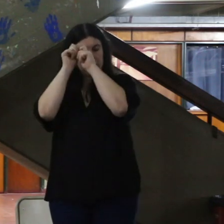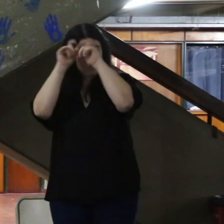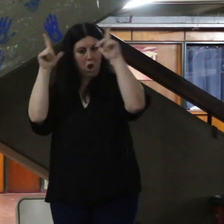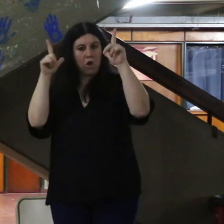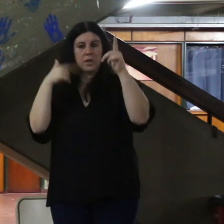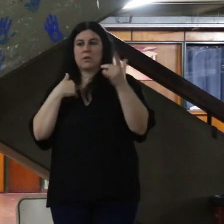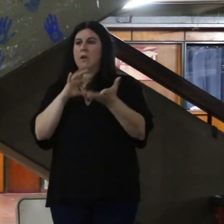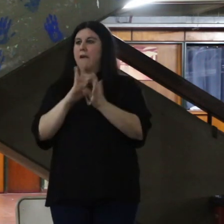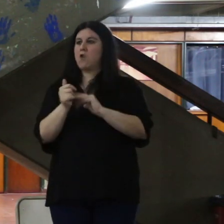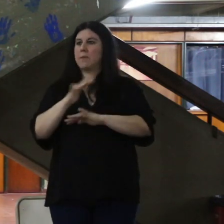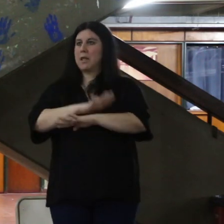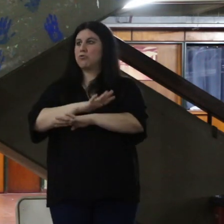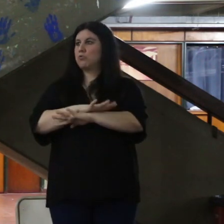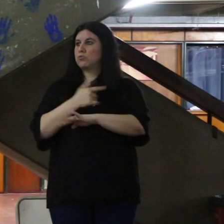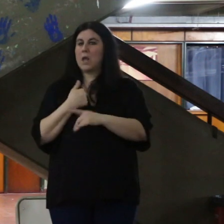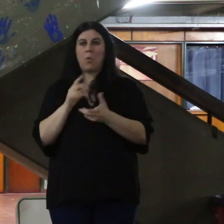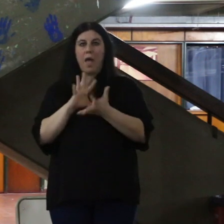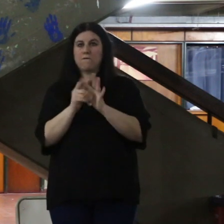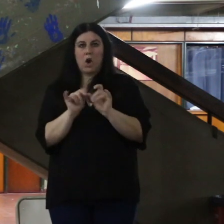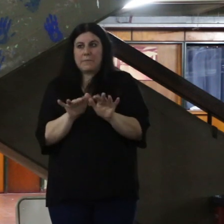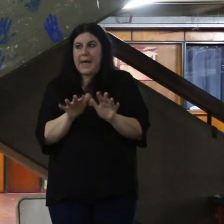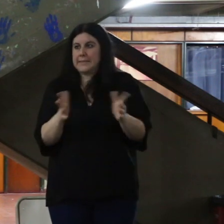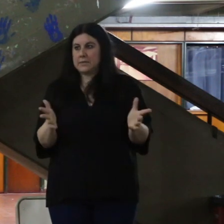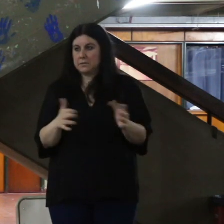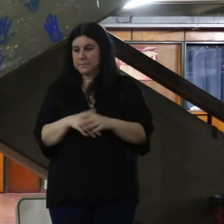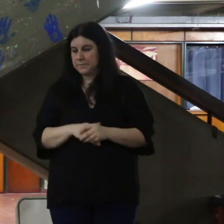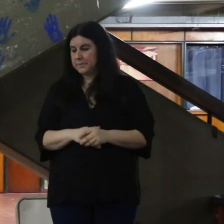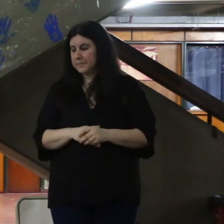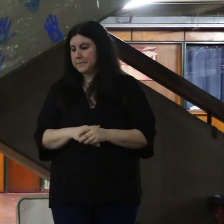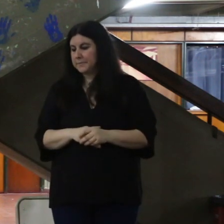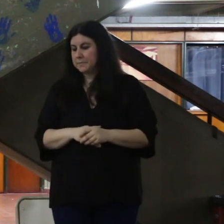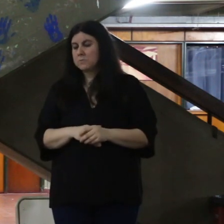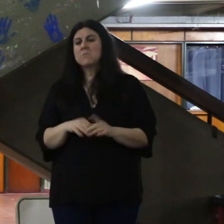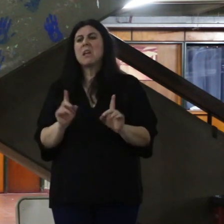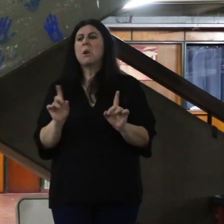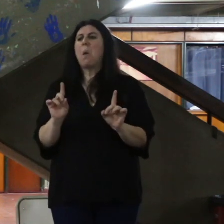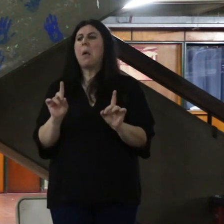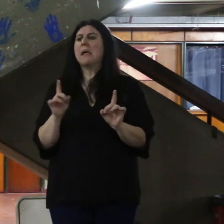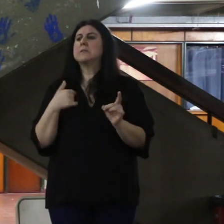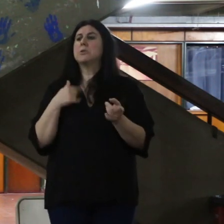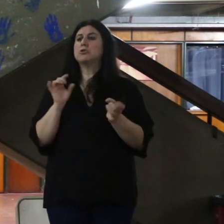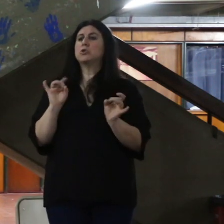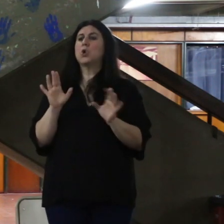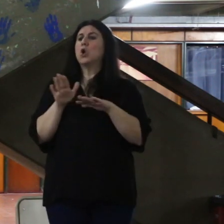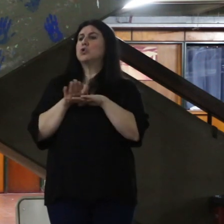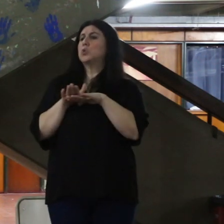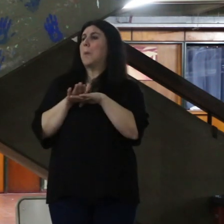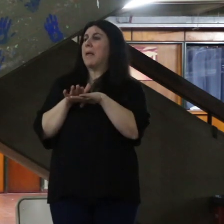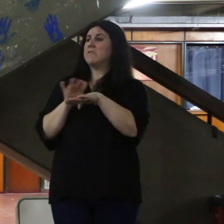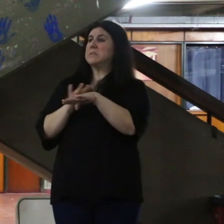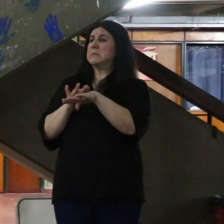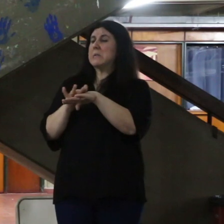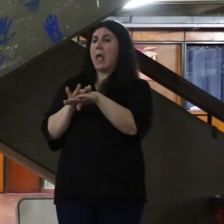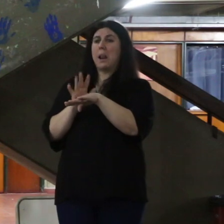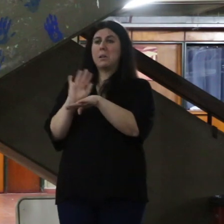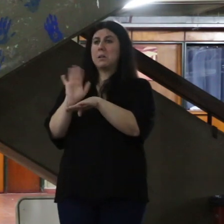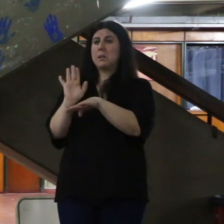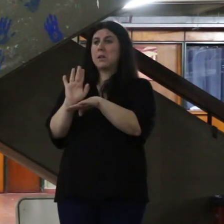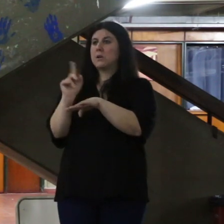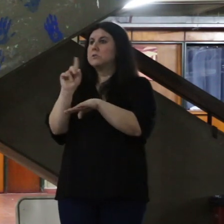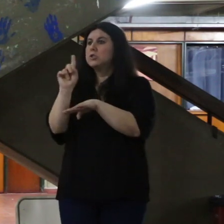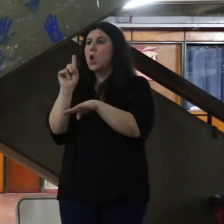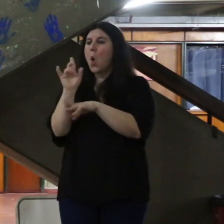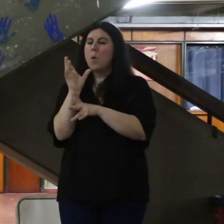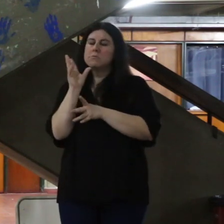modo de hacer, y es un modo de estar y de pensar que no es epidérmico, que no es superficial, que se